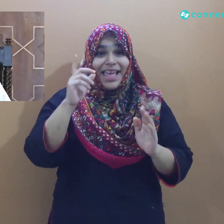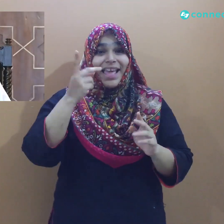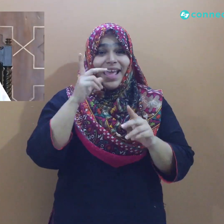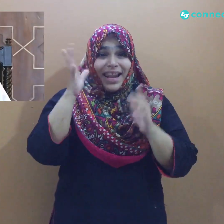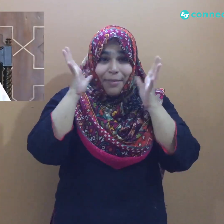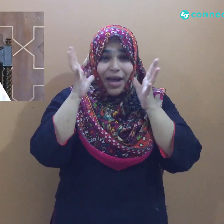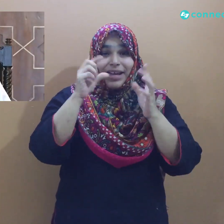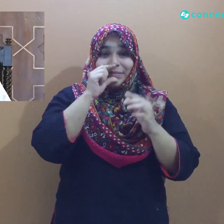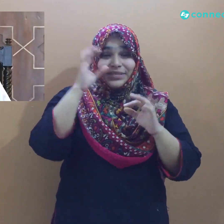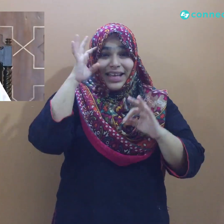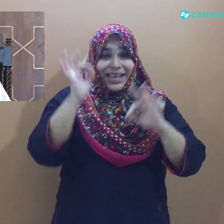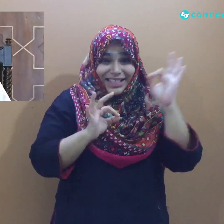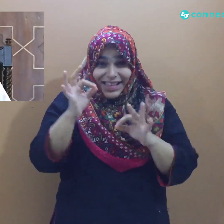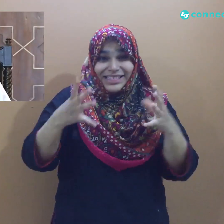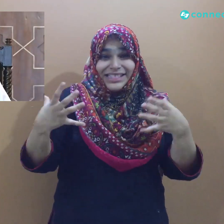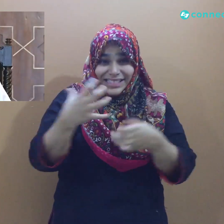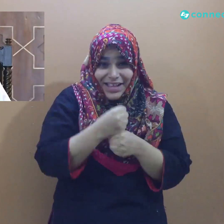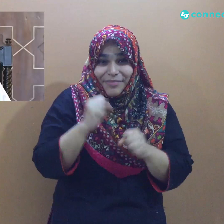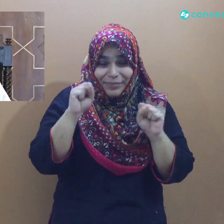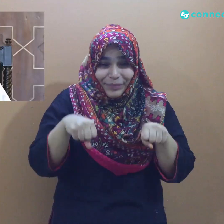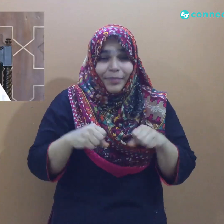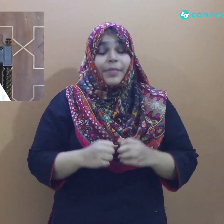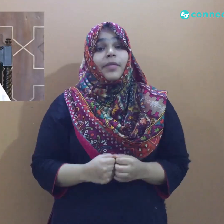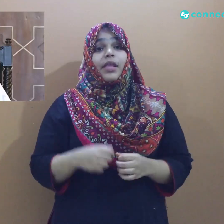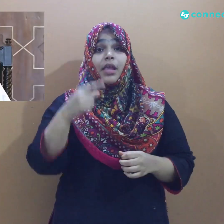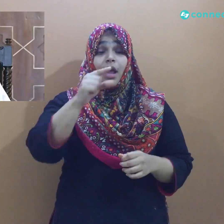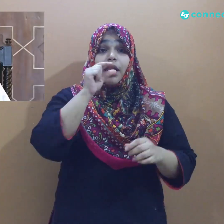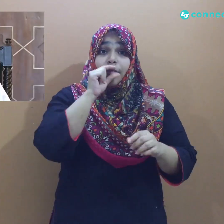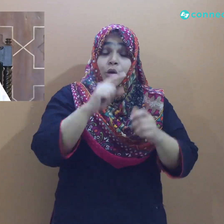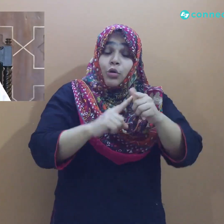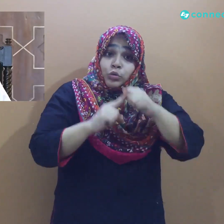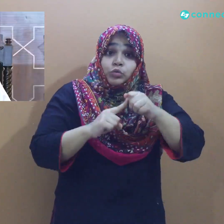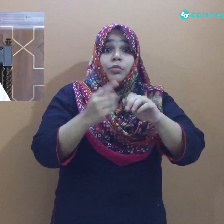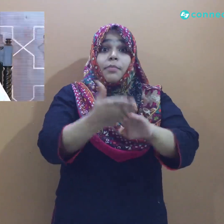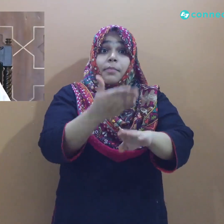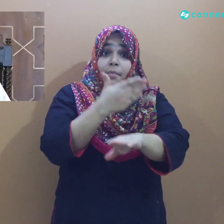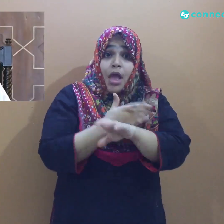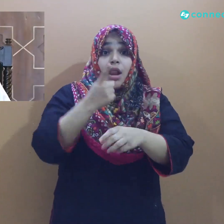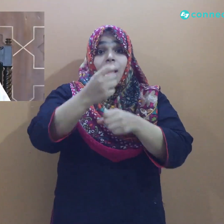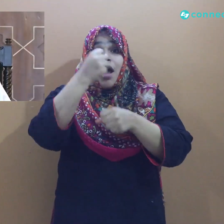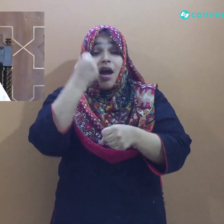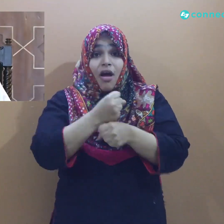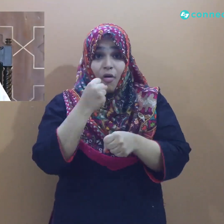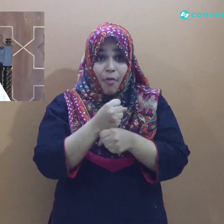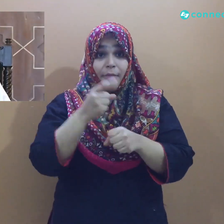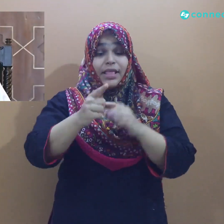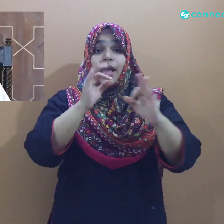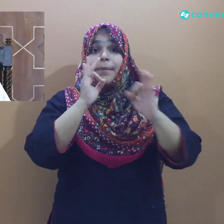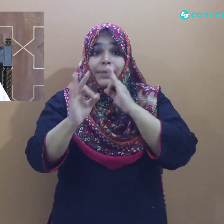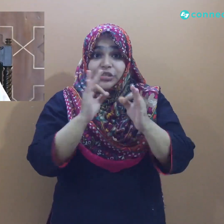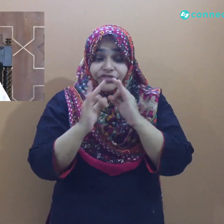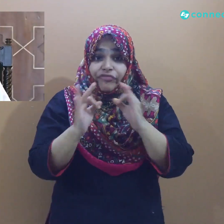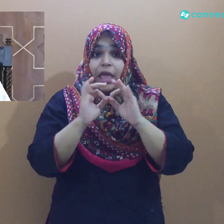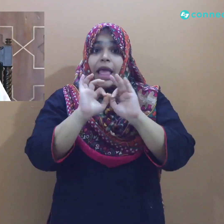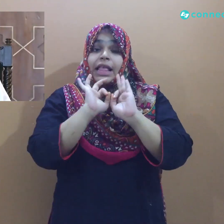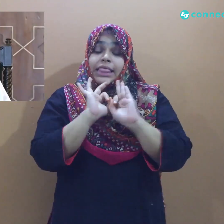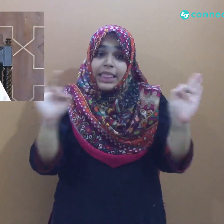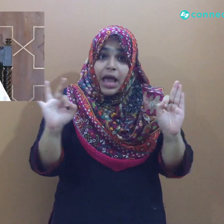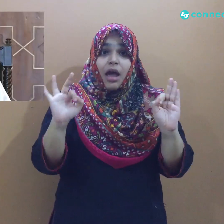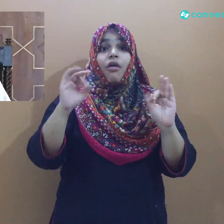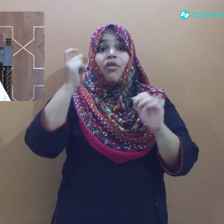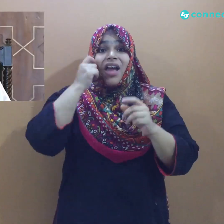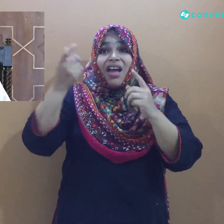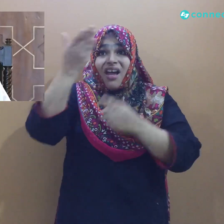اور نمازوں کا، تو یہ بہت ضروری تھا کہ رمضان سے پہلے حکومتوں کے مشورے بھی شامل ہو جائیں آج